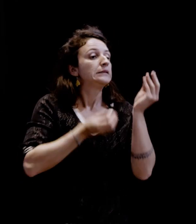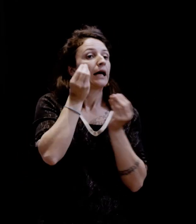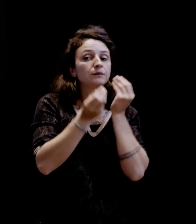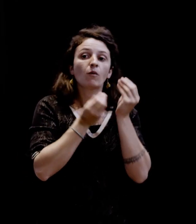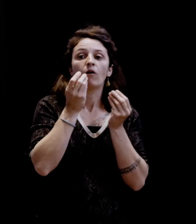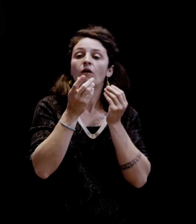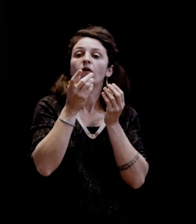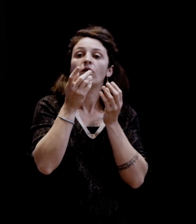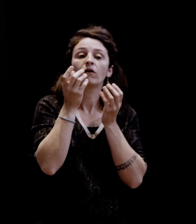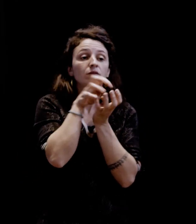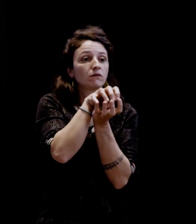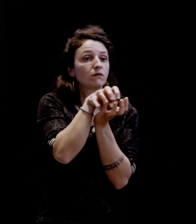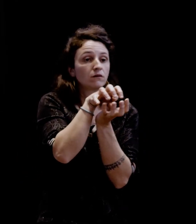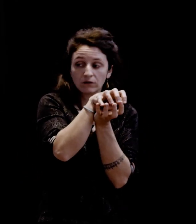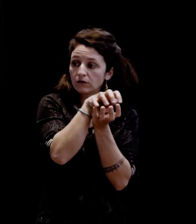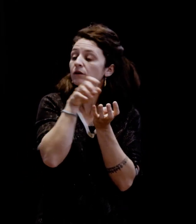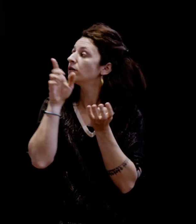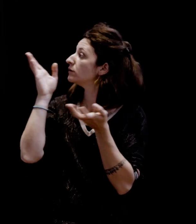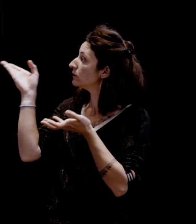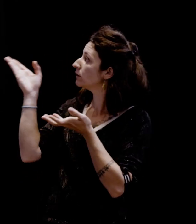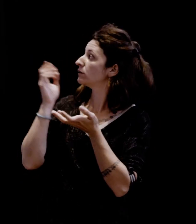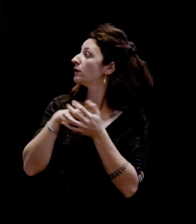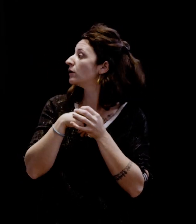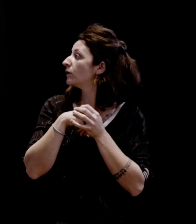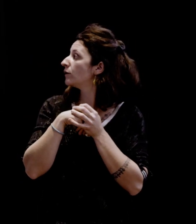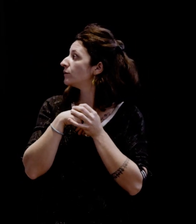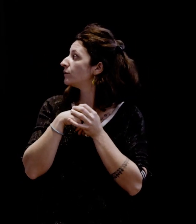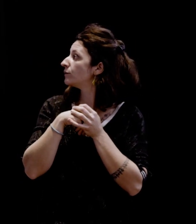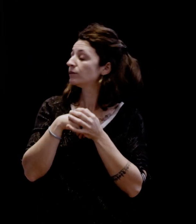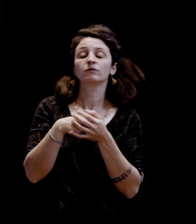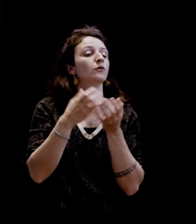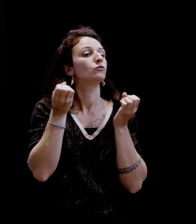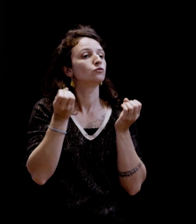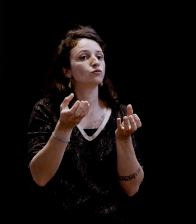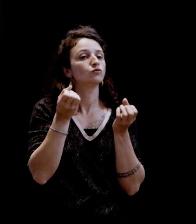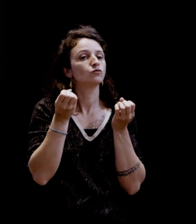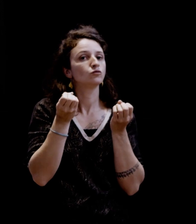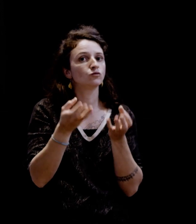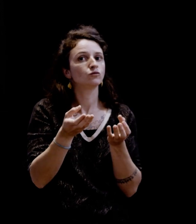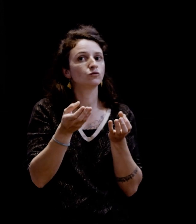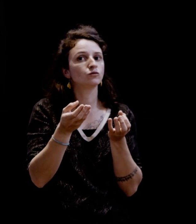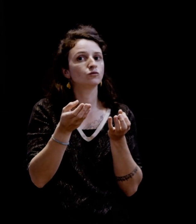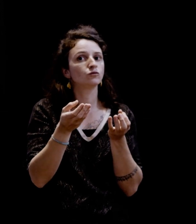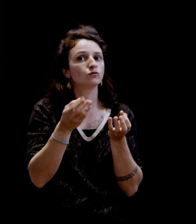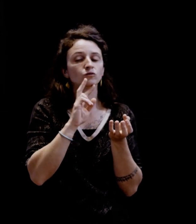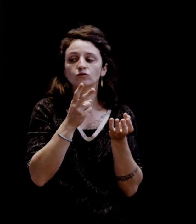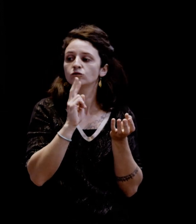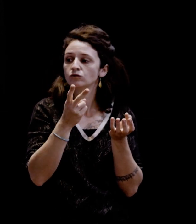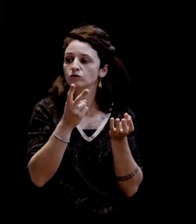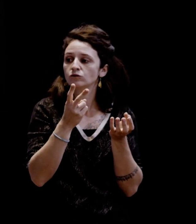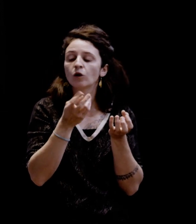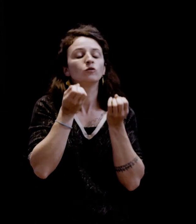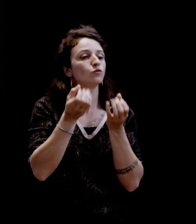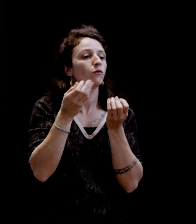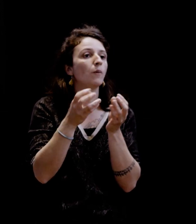et chirurgical. On a très souvent ces malocclusions de classe 2 avec soit une mâchoire du haut qui est très en avant par rapport à la